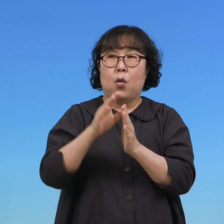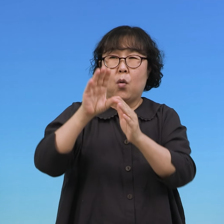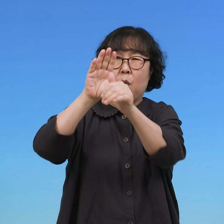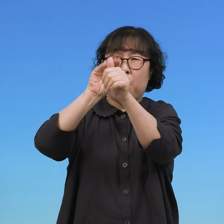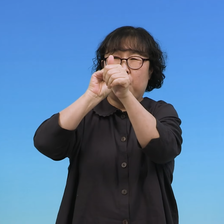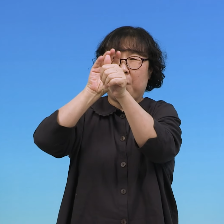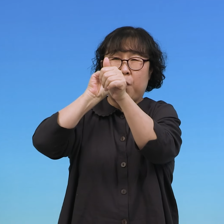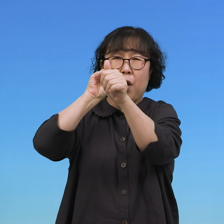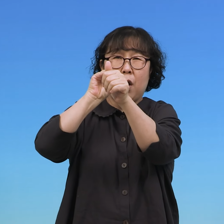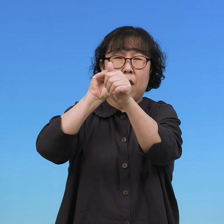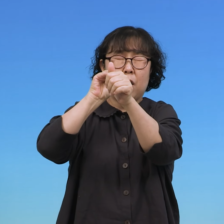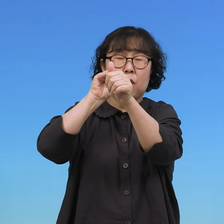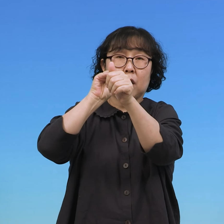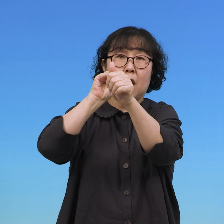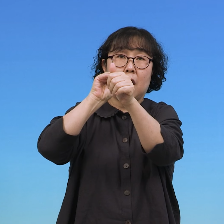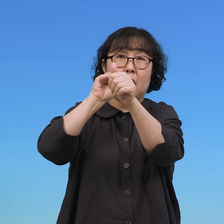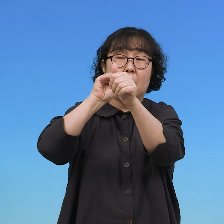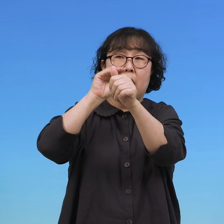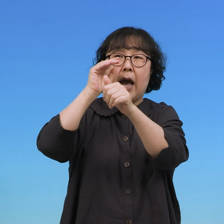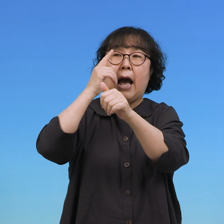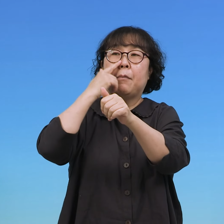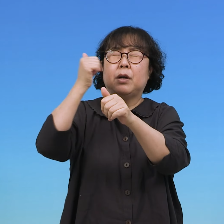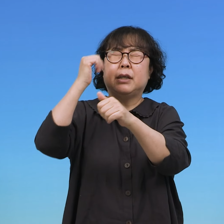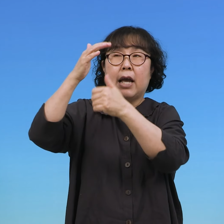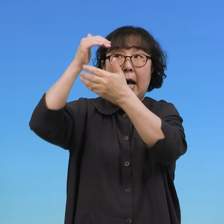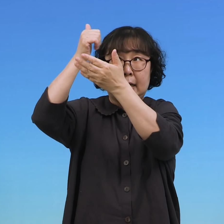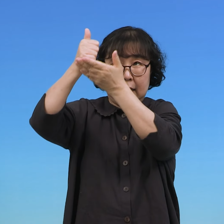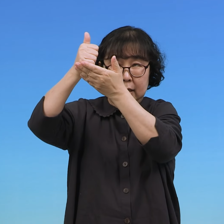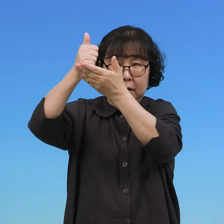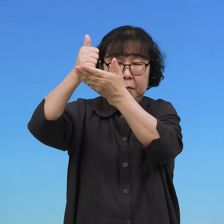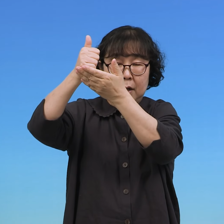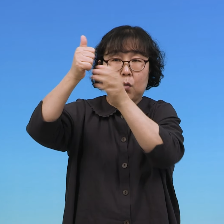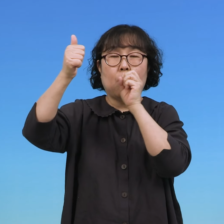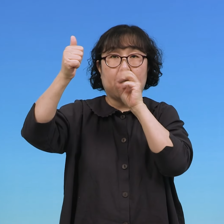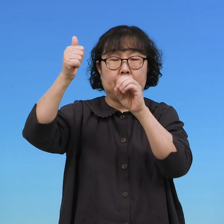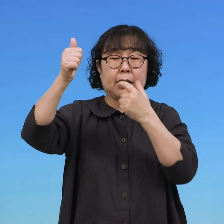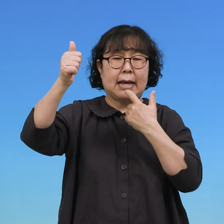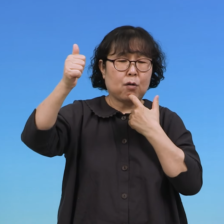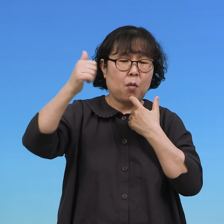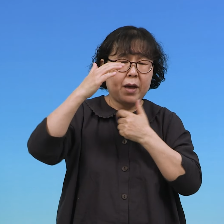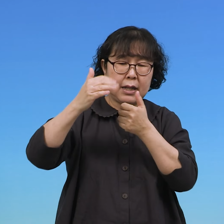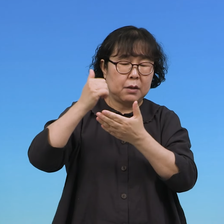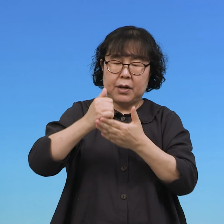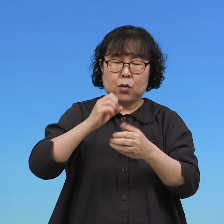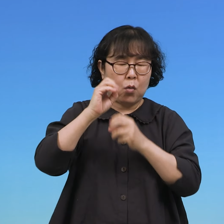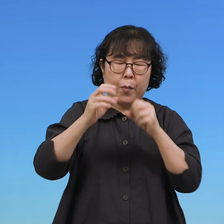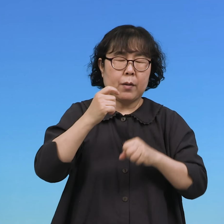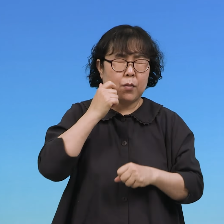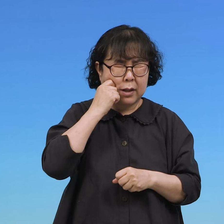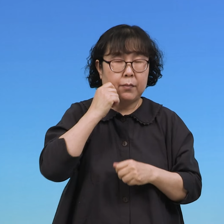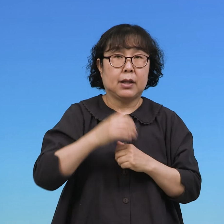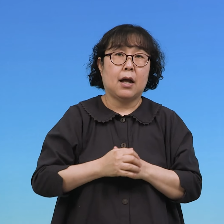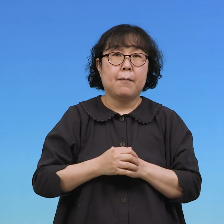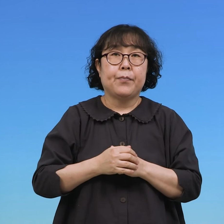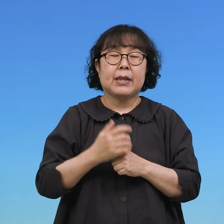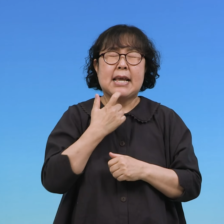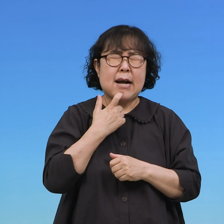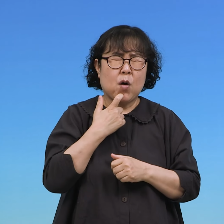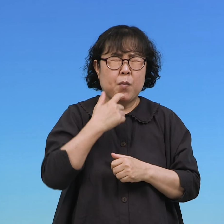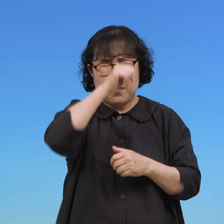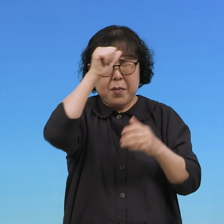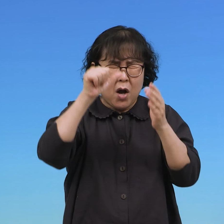못합니까? 아버지의 하나님 여호와께서. 내 하나님 아니에요, 야곱이. 야곱은요, 평생을